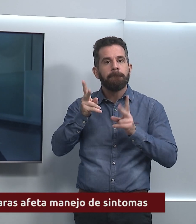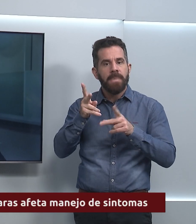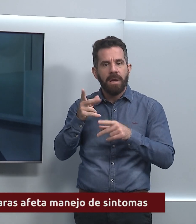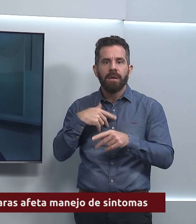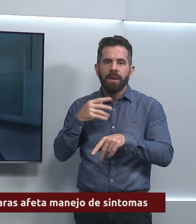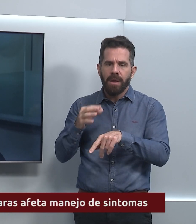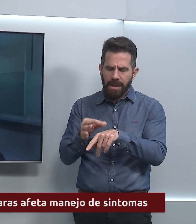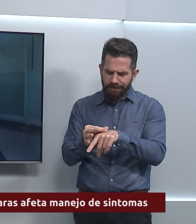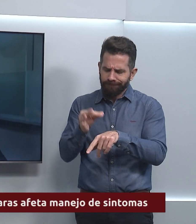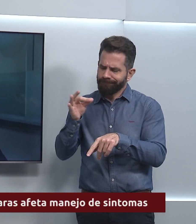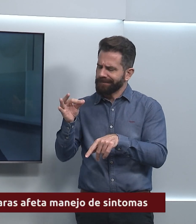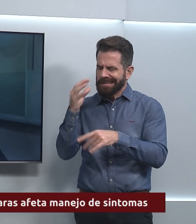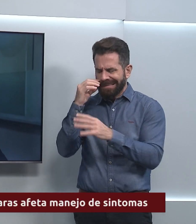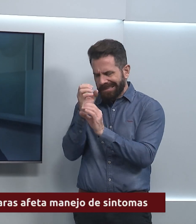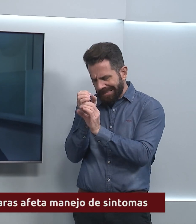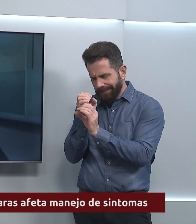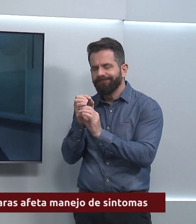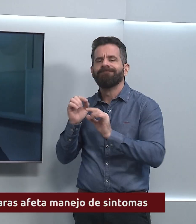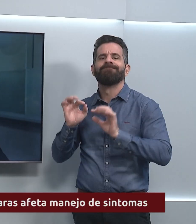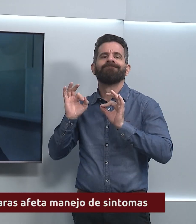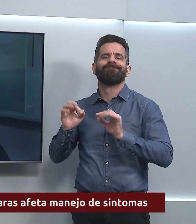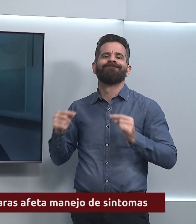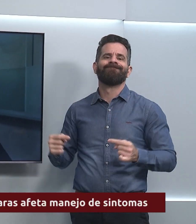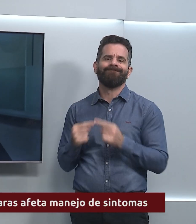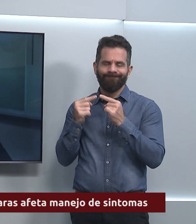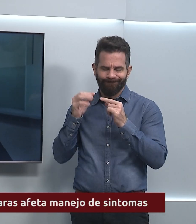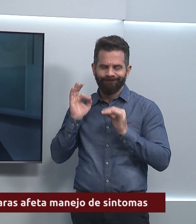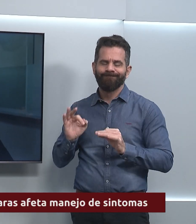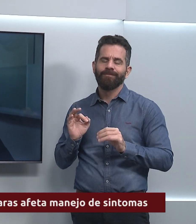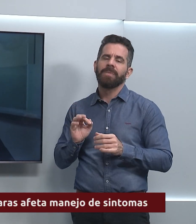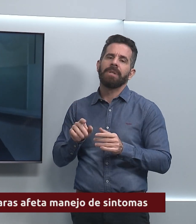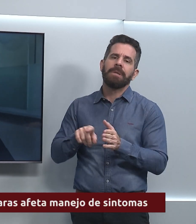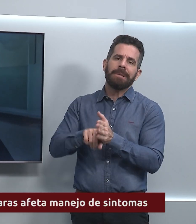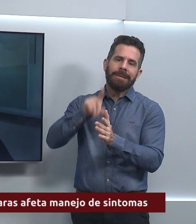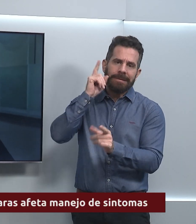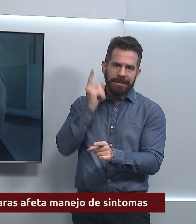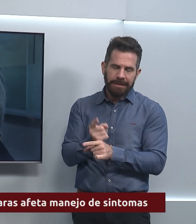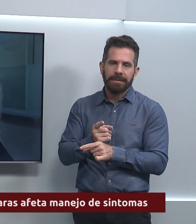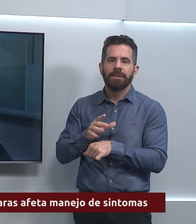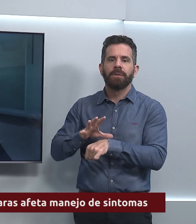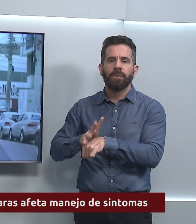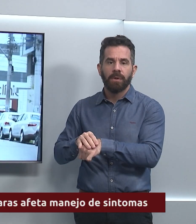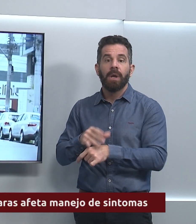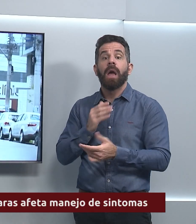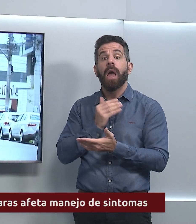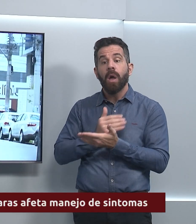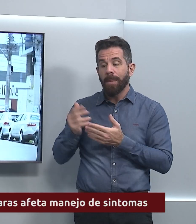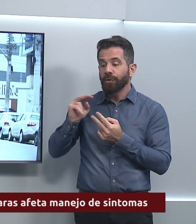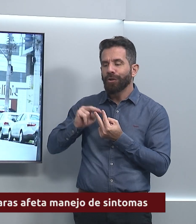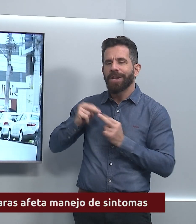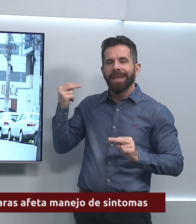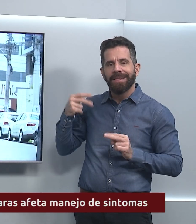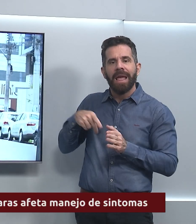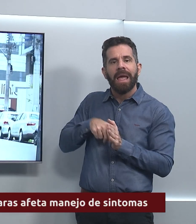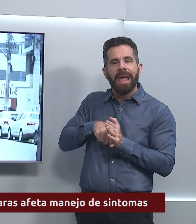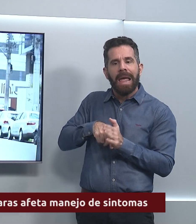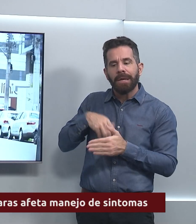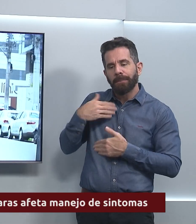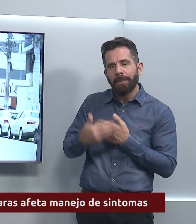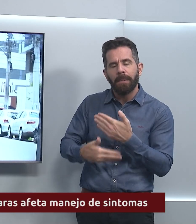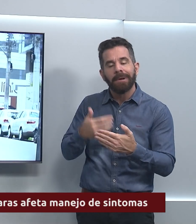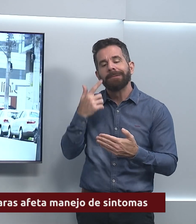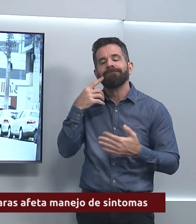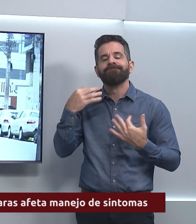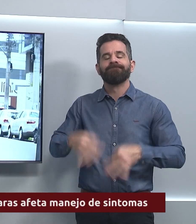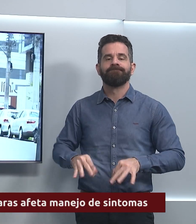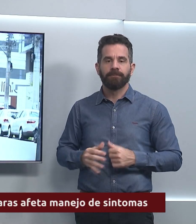de pele, ficou compatível e a partir desse diagnóstico é que eu parti para o exame genético. De acordo com a Organização Mundial